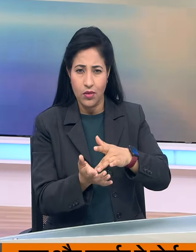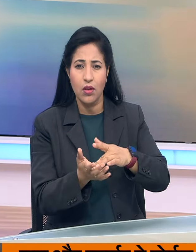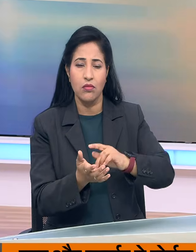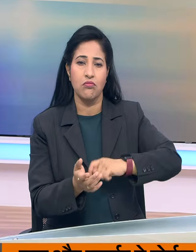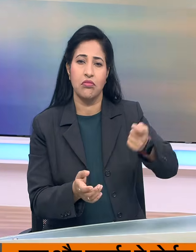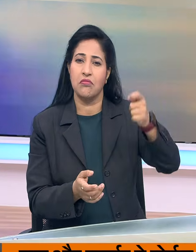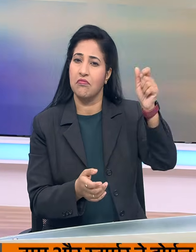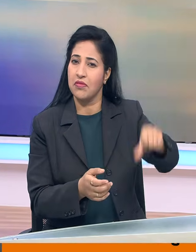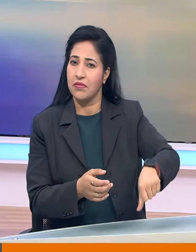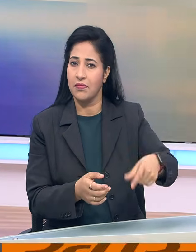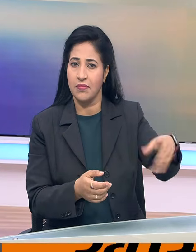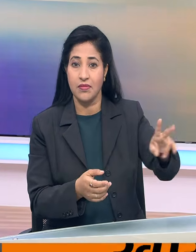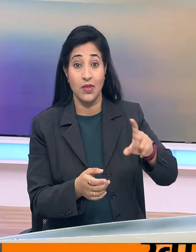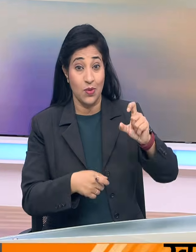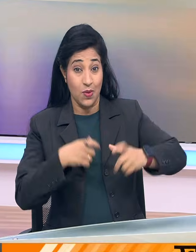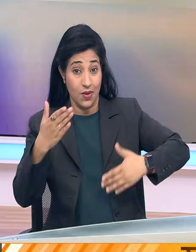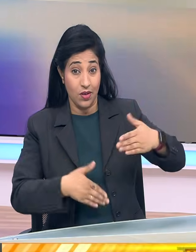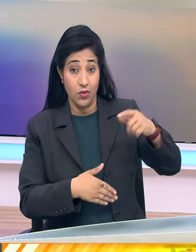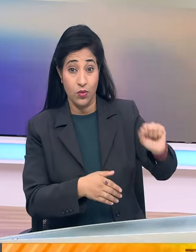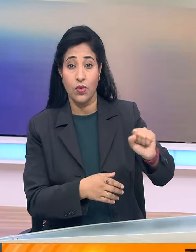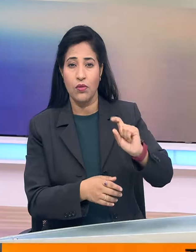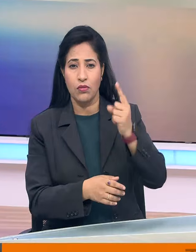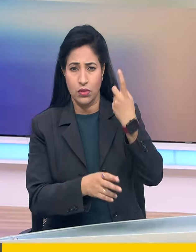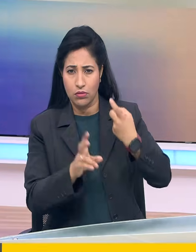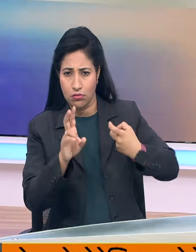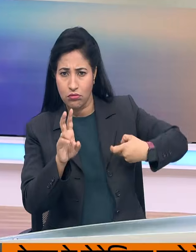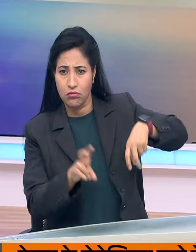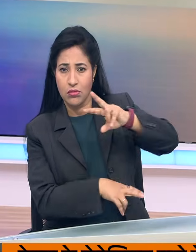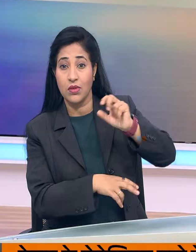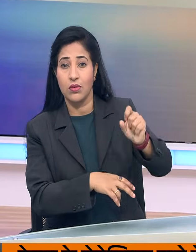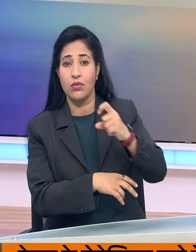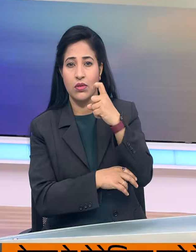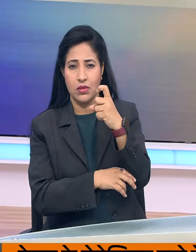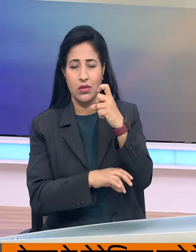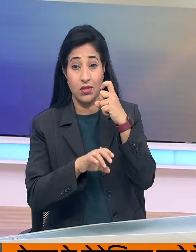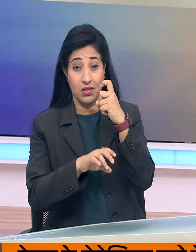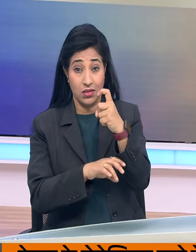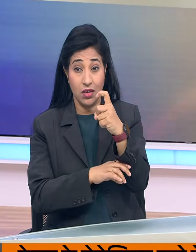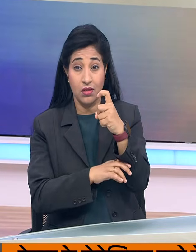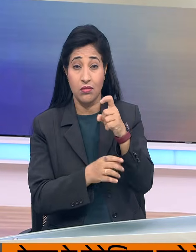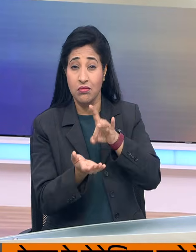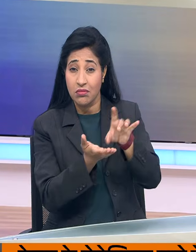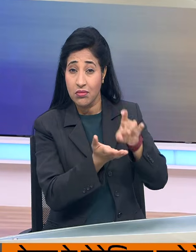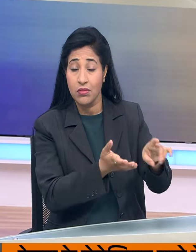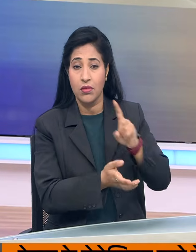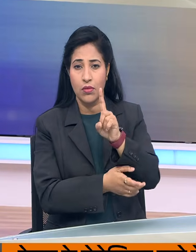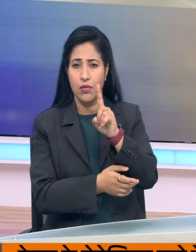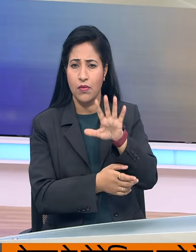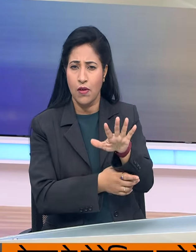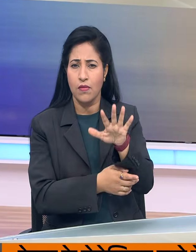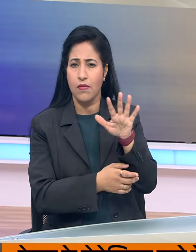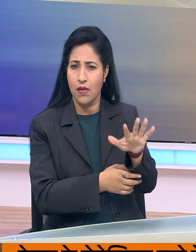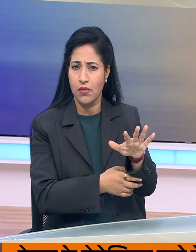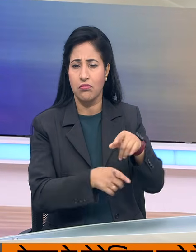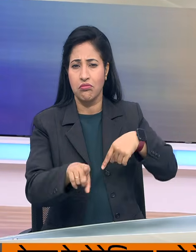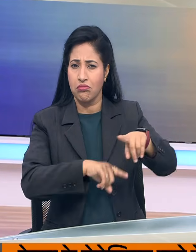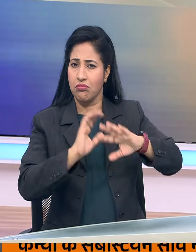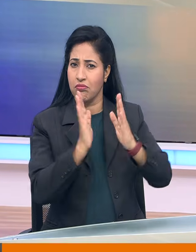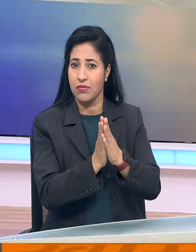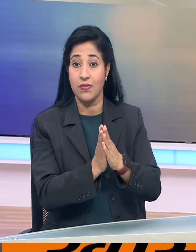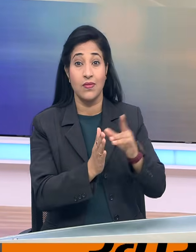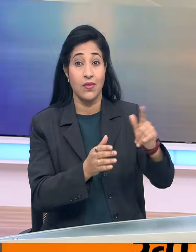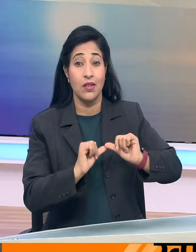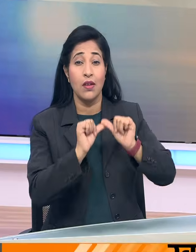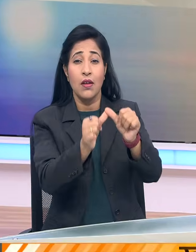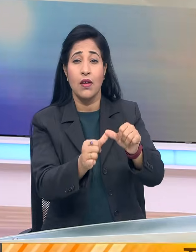दी। कोलकाता नाइट राइडर्स ने पहले बल्लेबाजी करते हुए 7 विकेट पर 155 रन बनाए। जवाब में लखनऊ सुपर जायंट्स